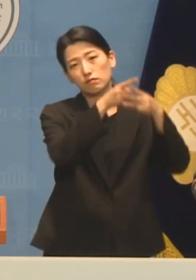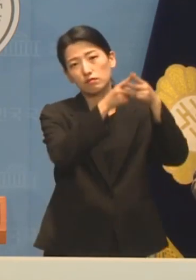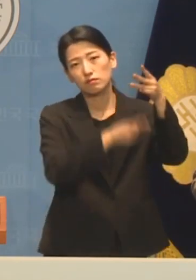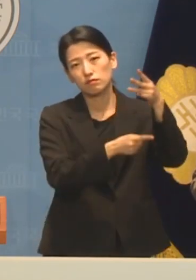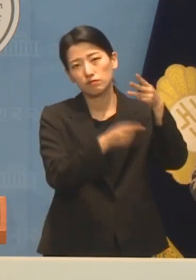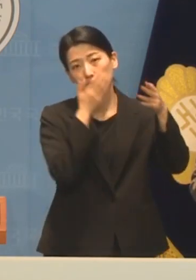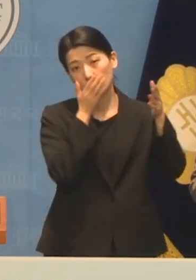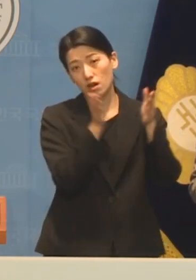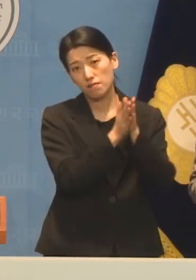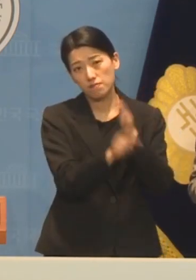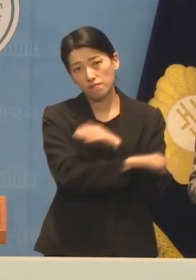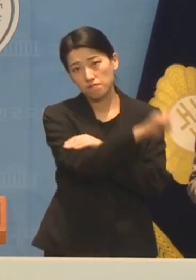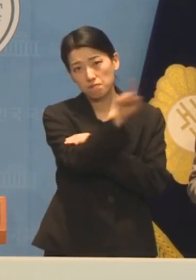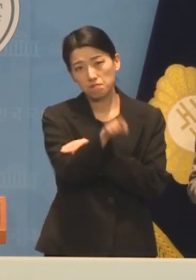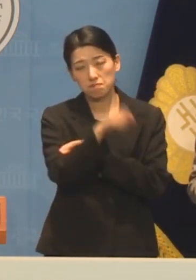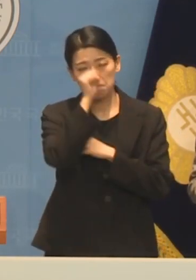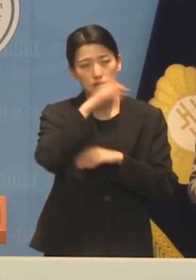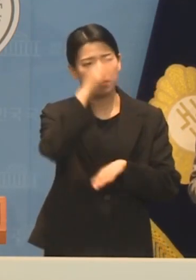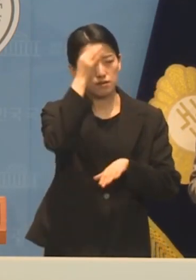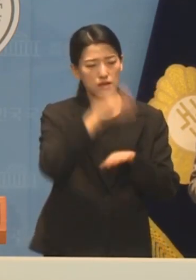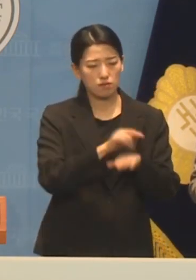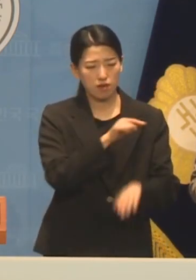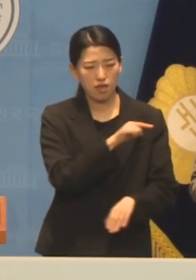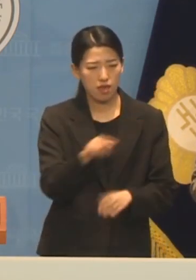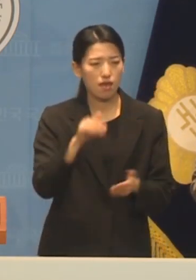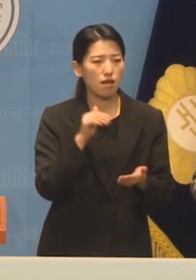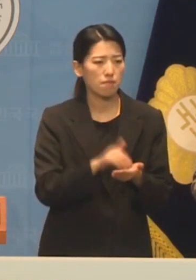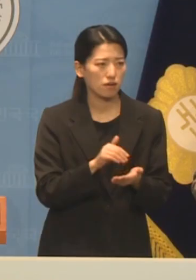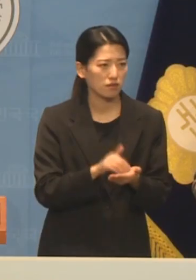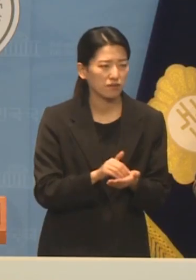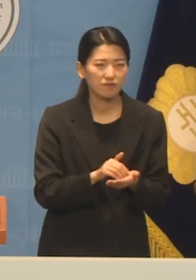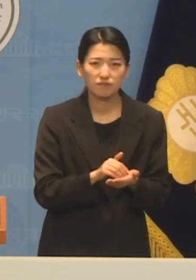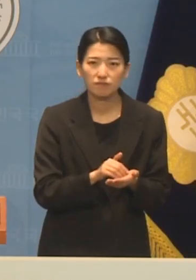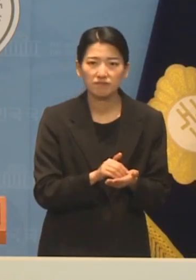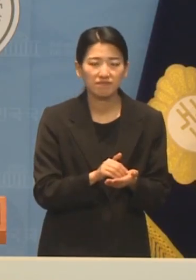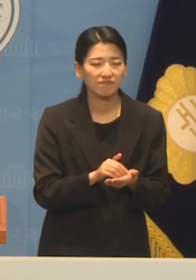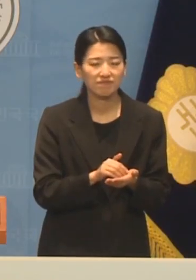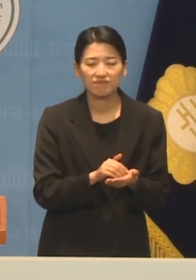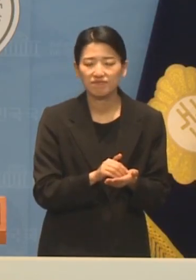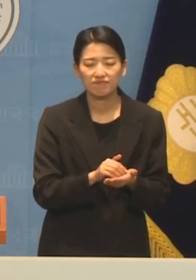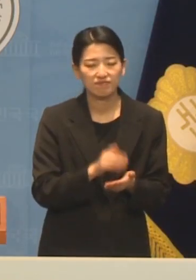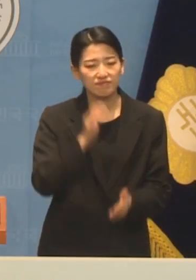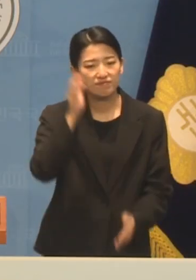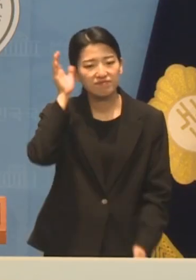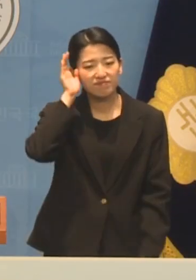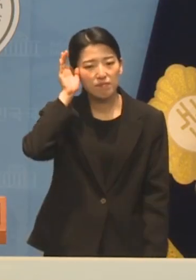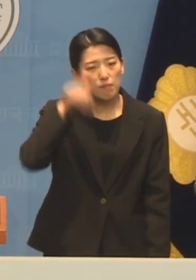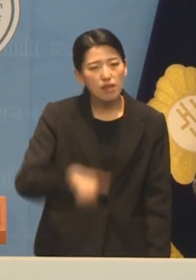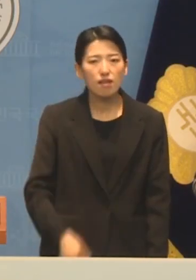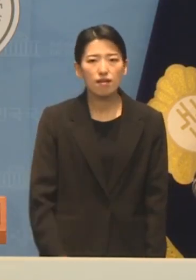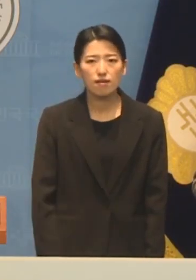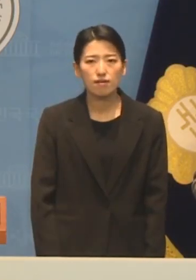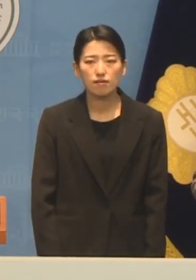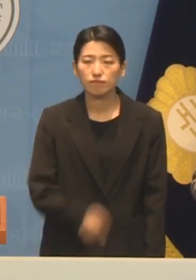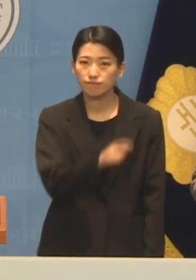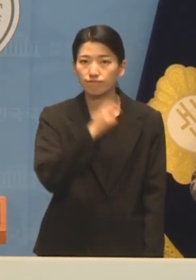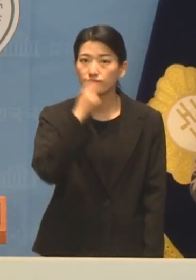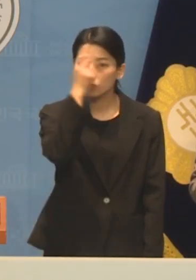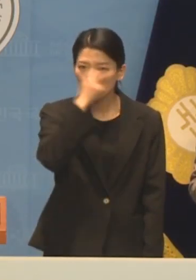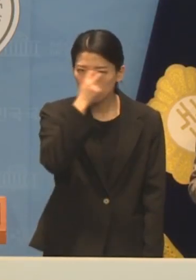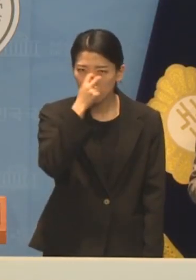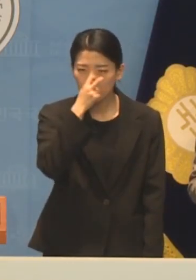일당에게 단순히 사과와 반성만을 기대하지 않습니다. 철저한 수사를 통해 헌법 파괴